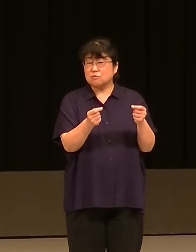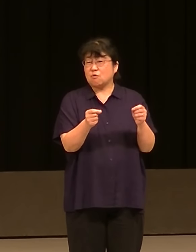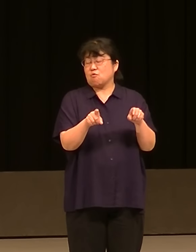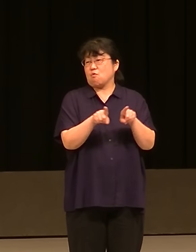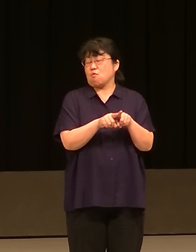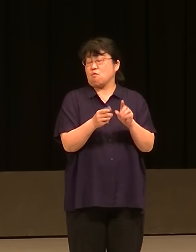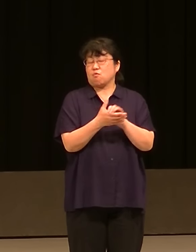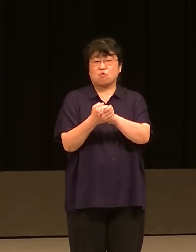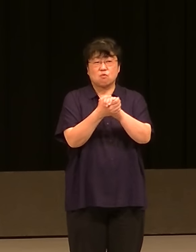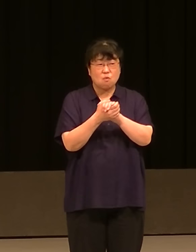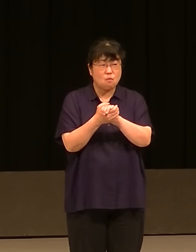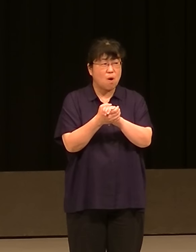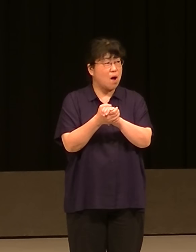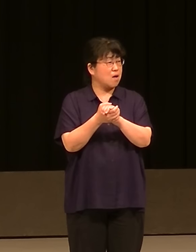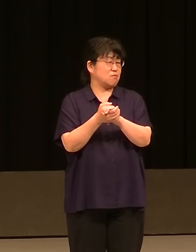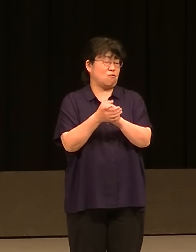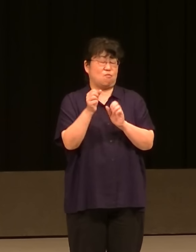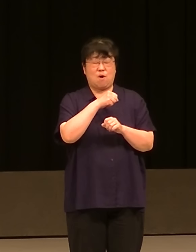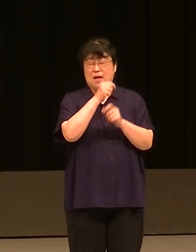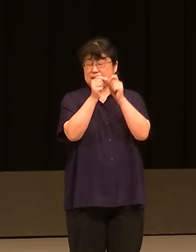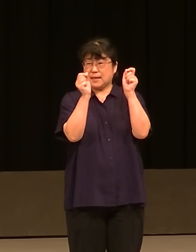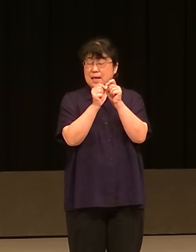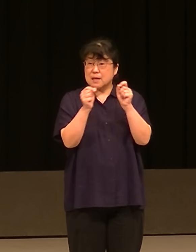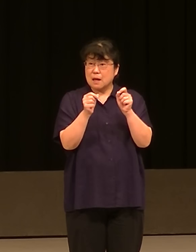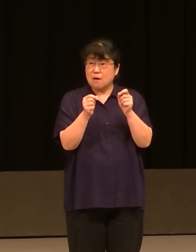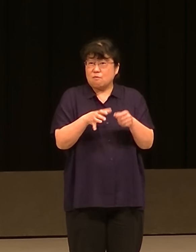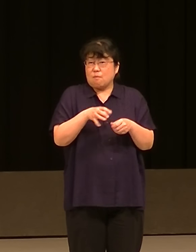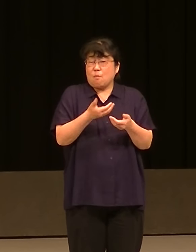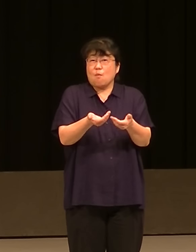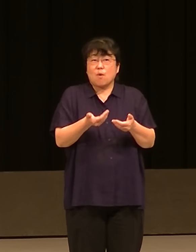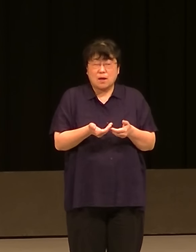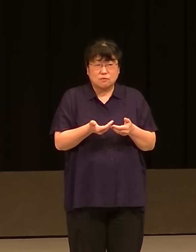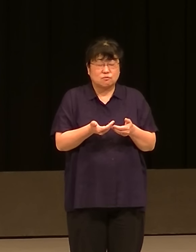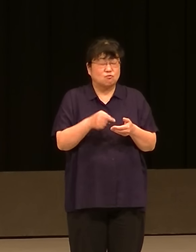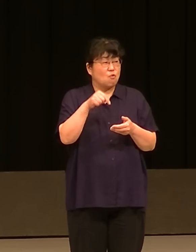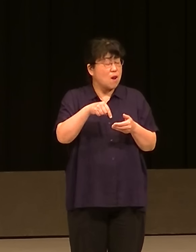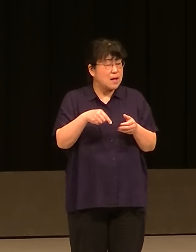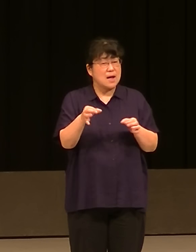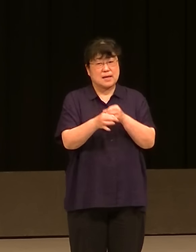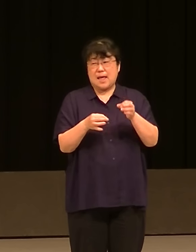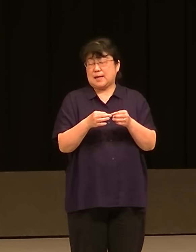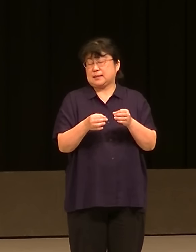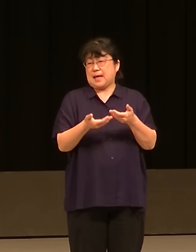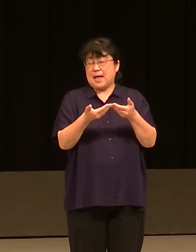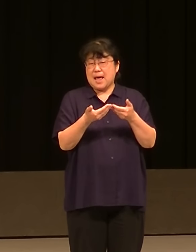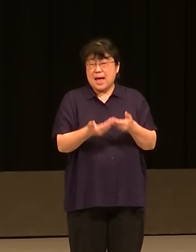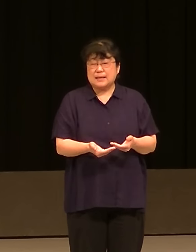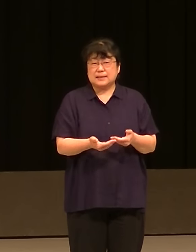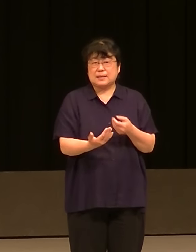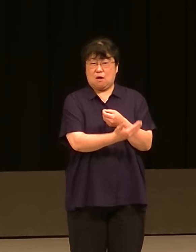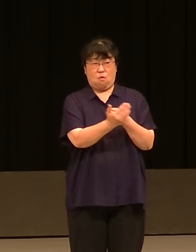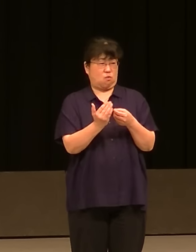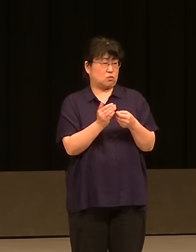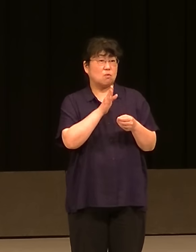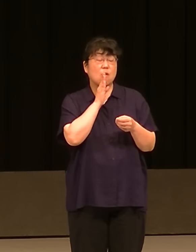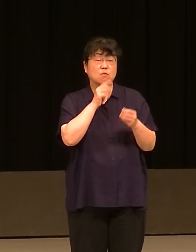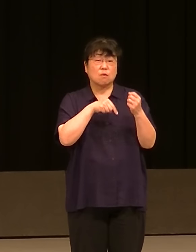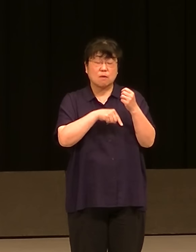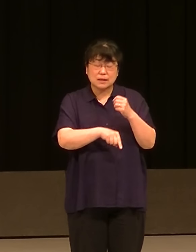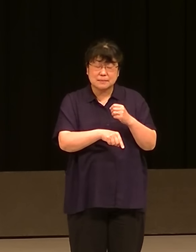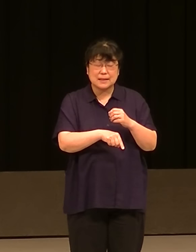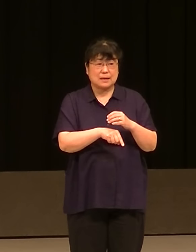確保するというこのフレーズこそが経済安全保障という言葉の真の意味だというふう